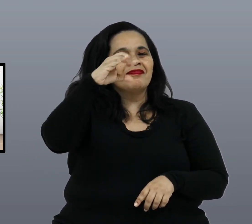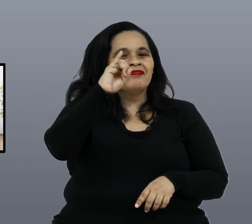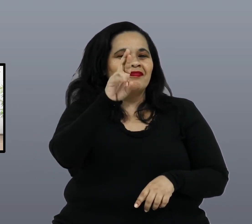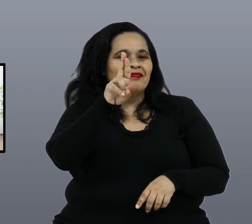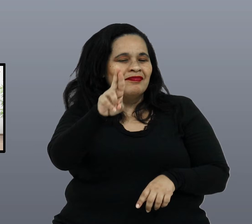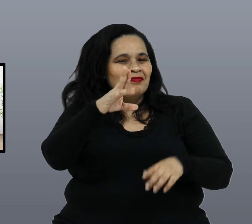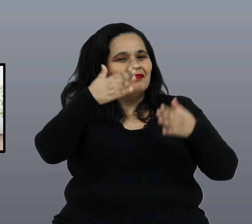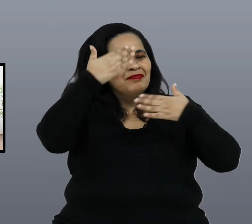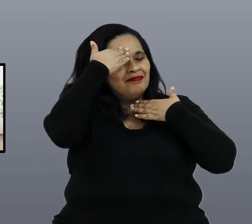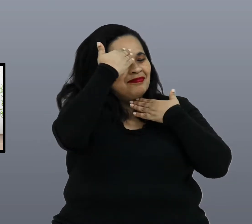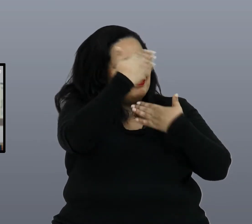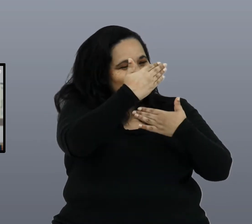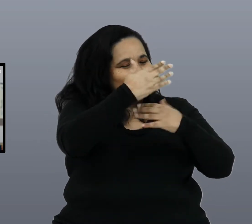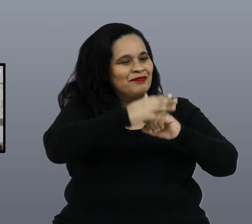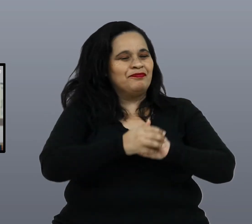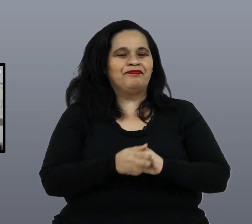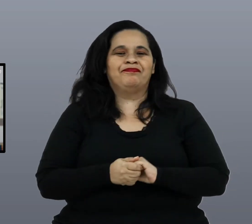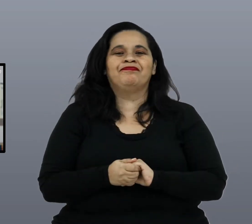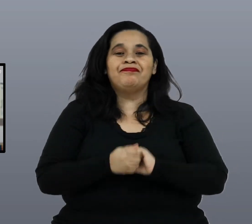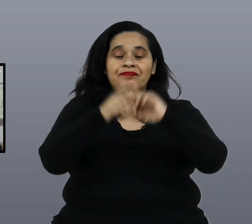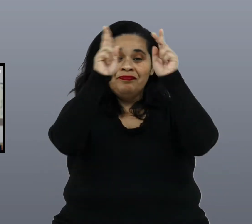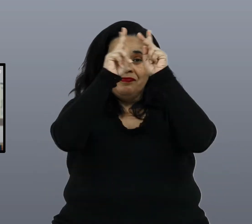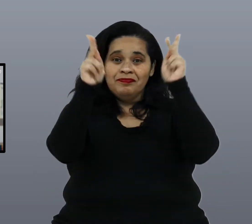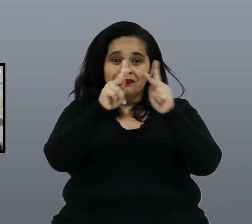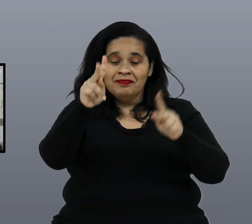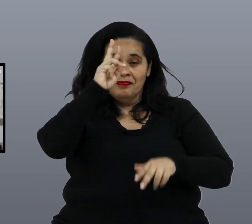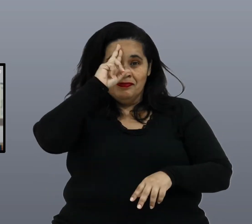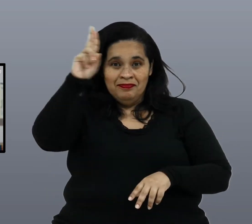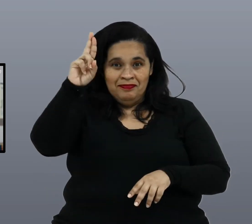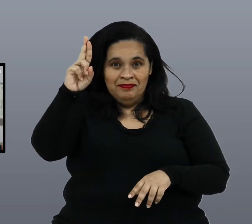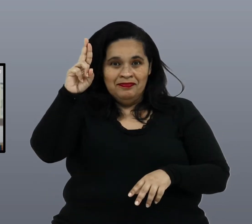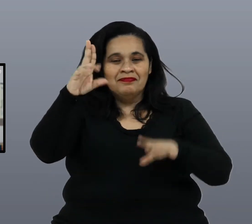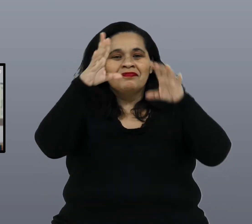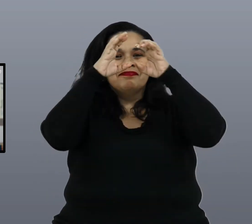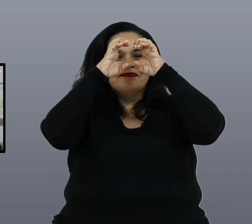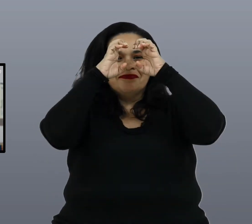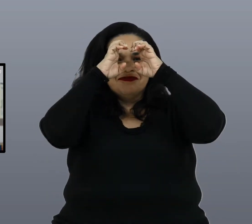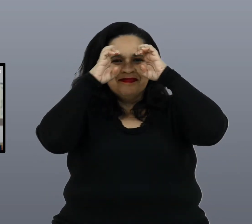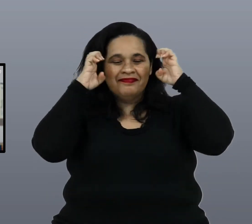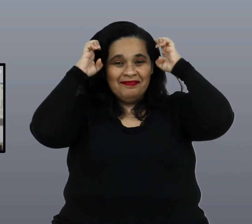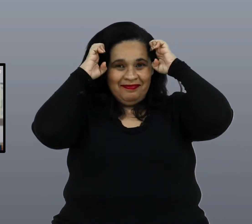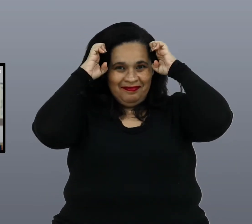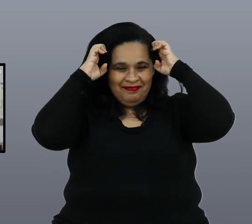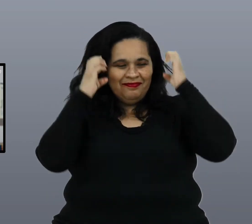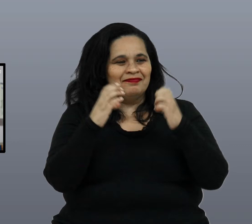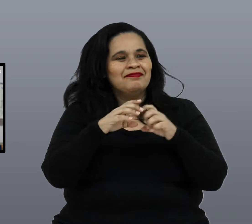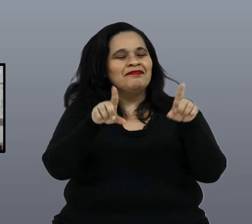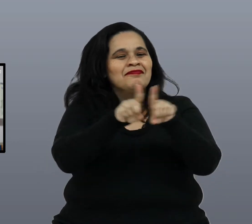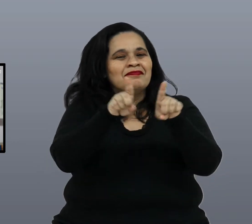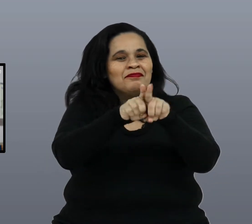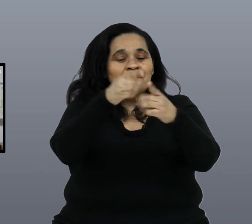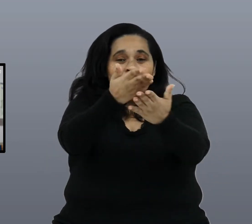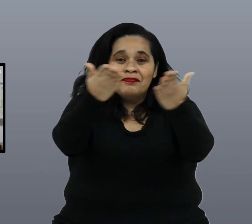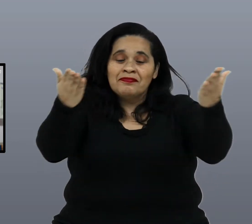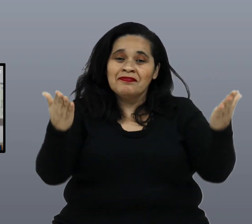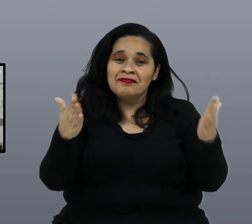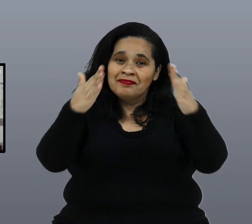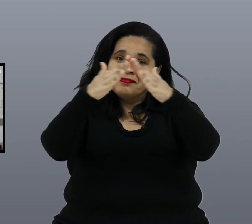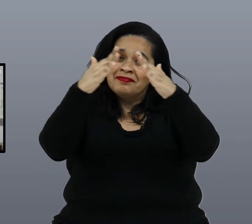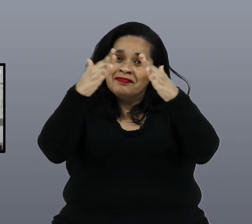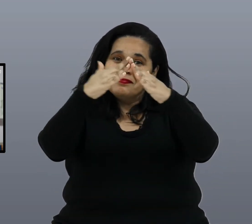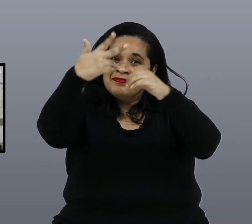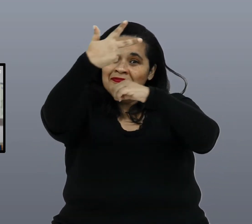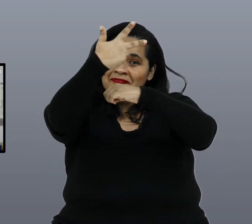Texto e Contexto. A paz do Senhor, pastor Eleilton, pastor Valdeci. Eu quero cumprimentar todos que estão de